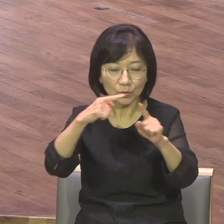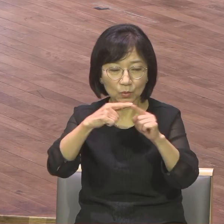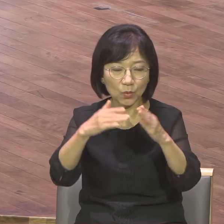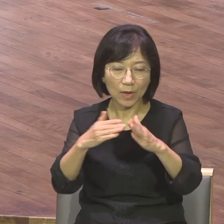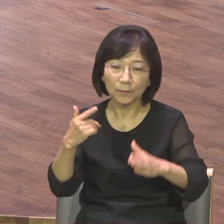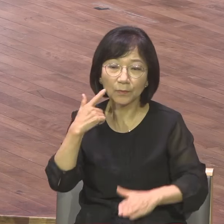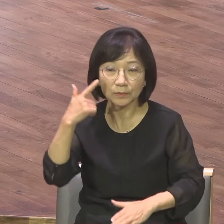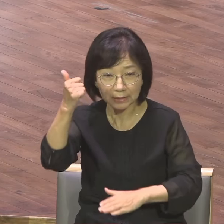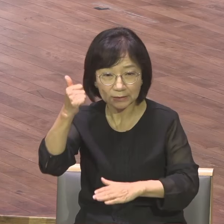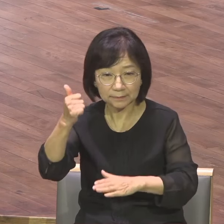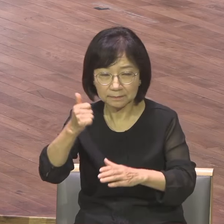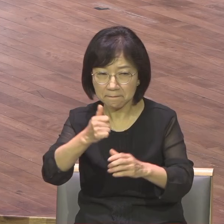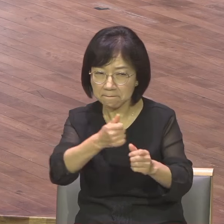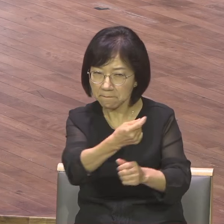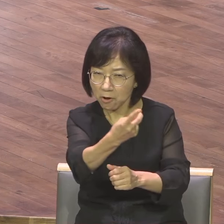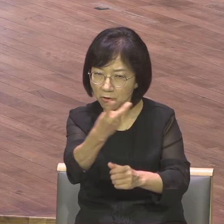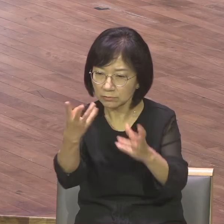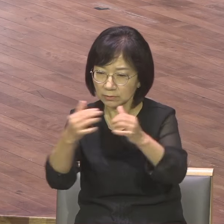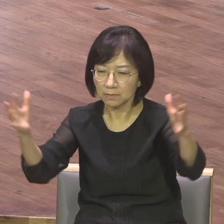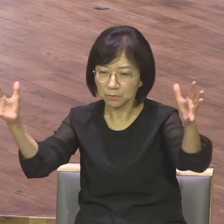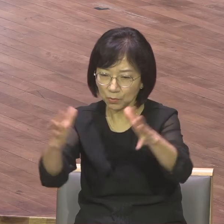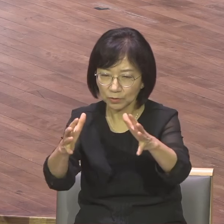같이 회의를 하더라고.